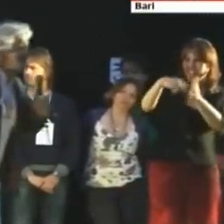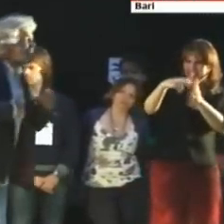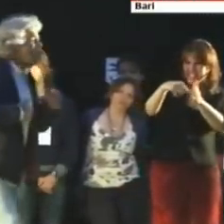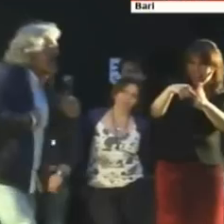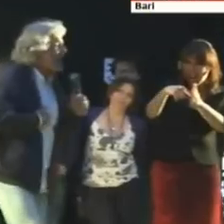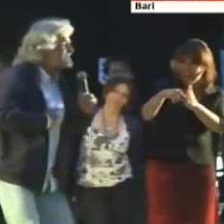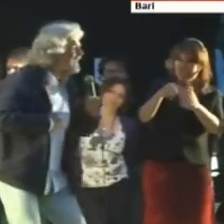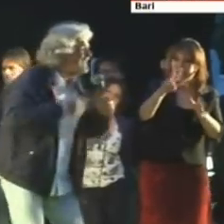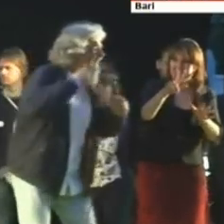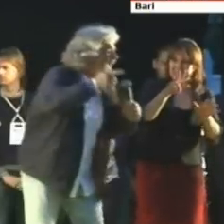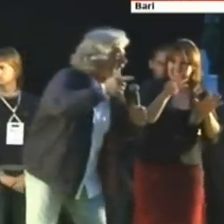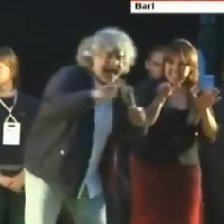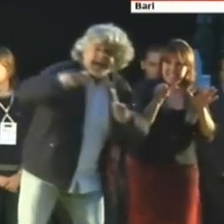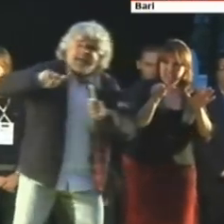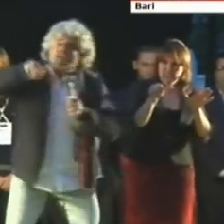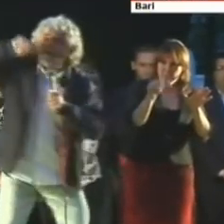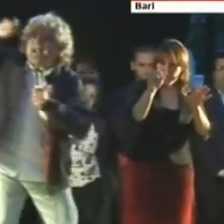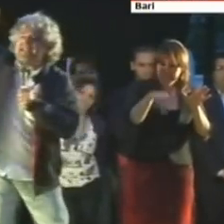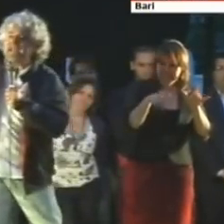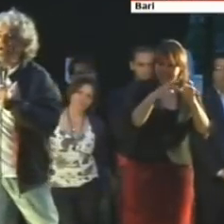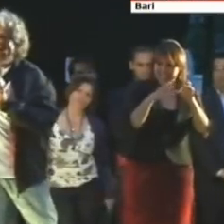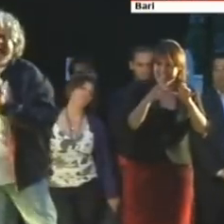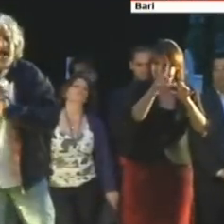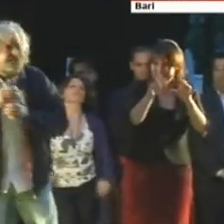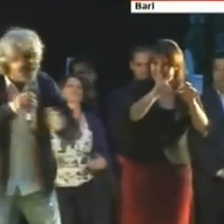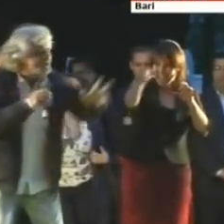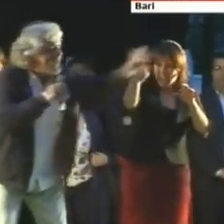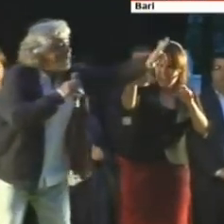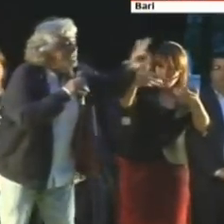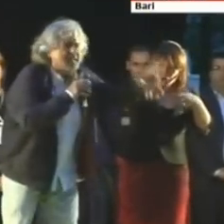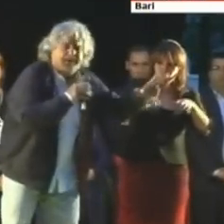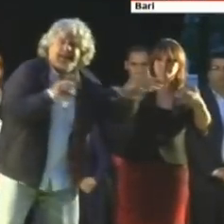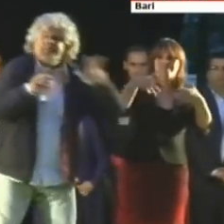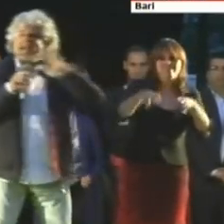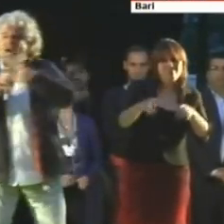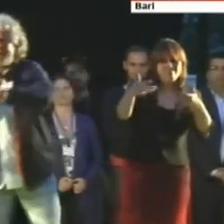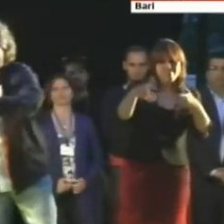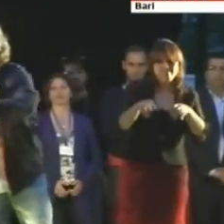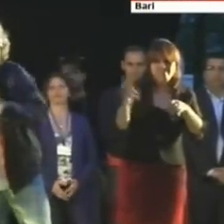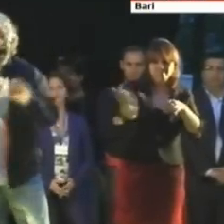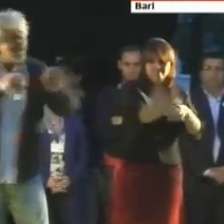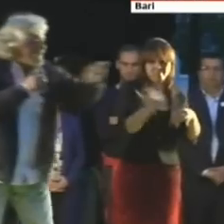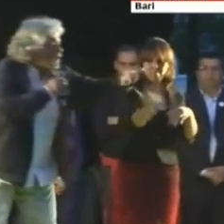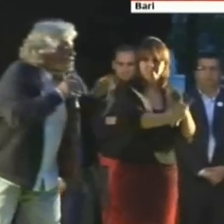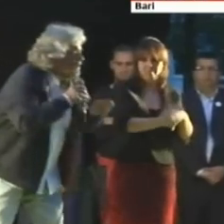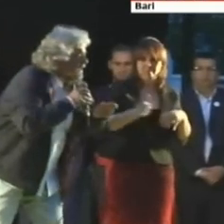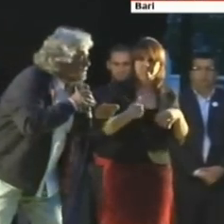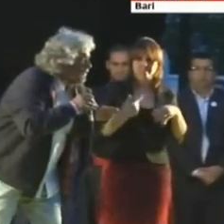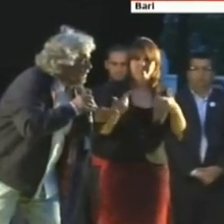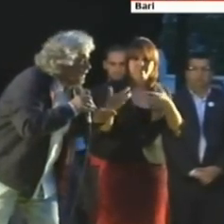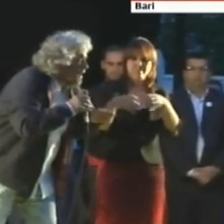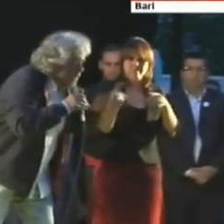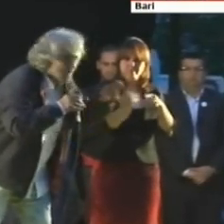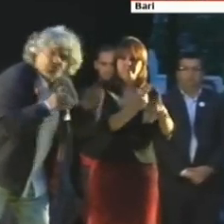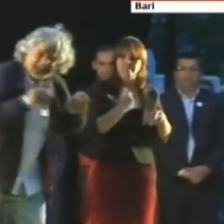a 36.000 aziende italiane che delocalizzano là e fanno 3 punti di PIL per la Romania. Allora io cosa ho